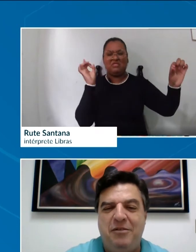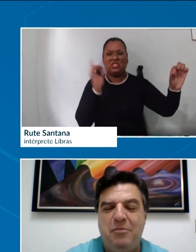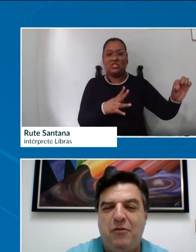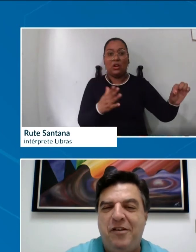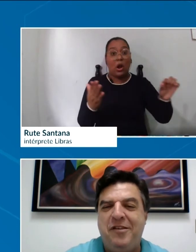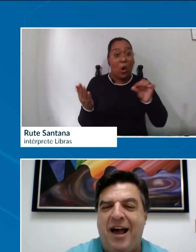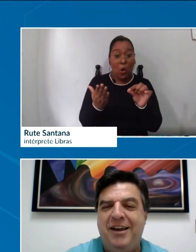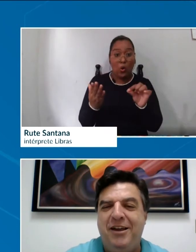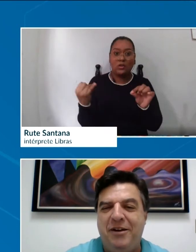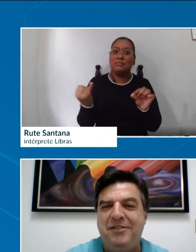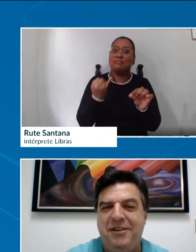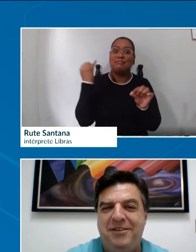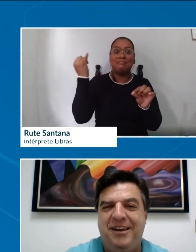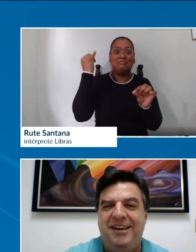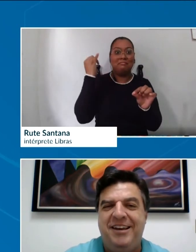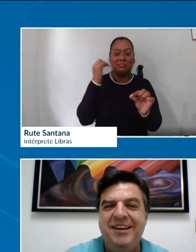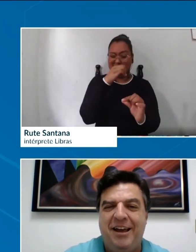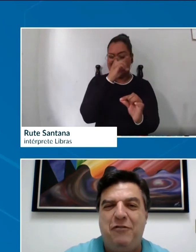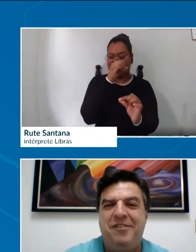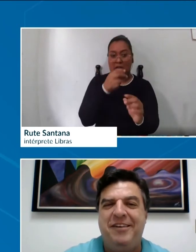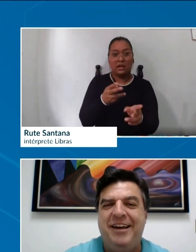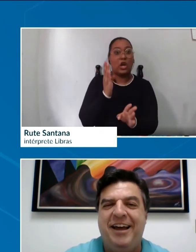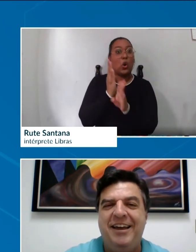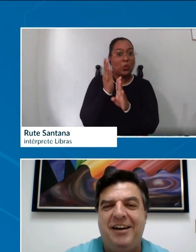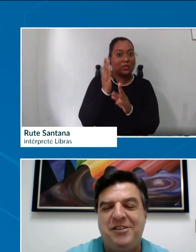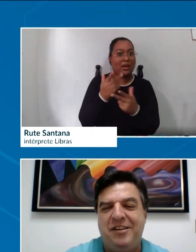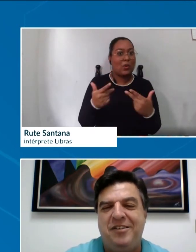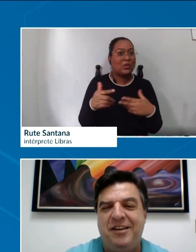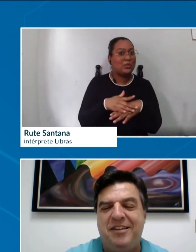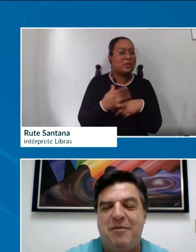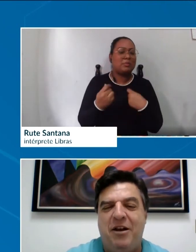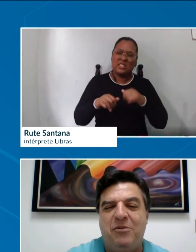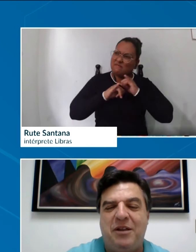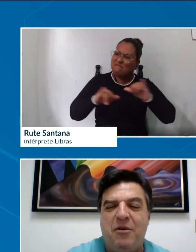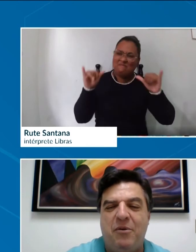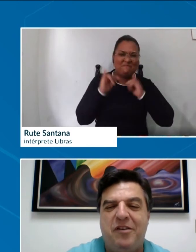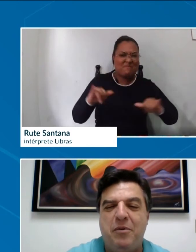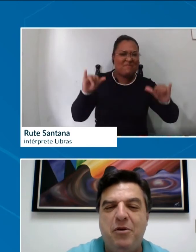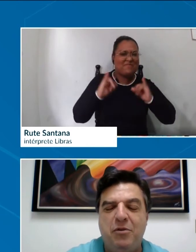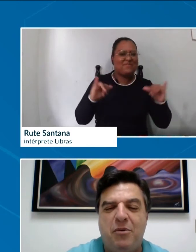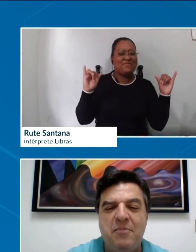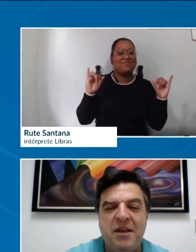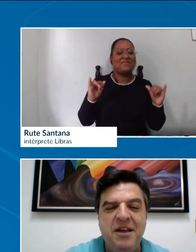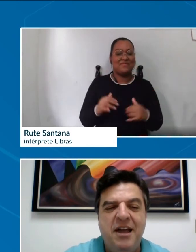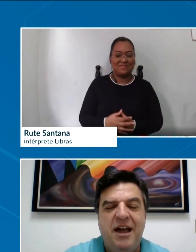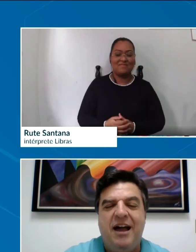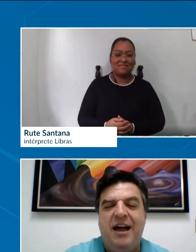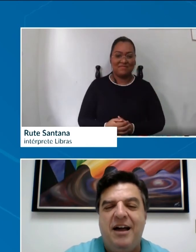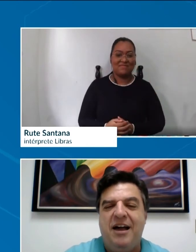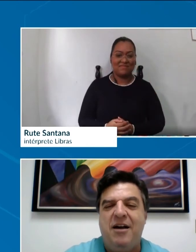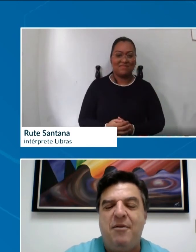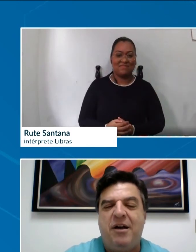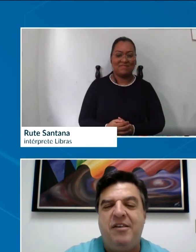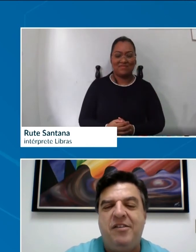que realmente professar aquilo que a gente quer fazer, né? E acho que esse trabalho é um exemplo muito bom.